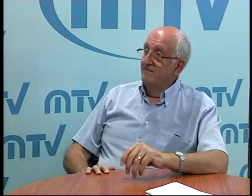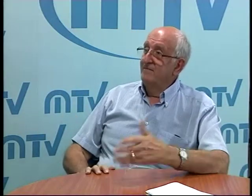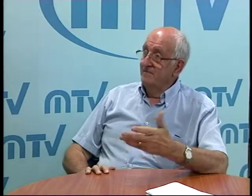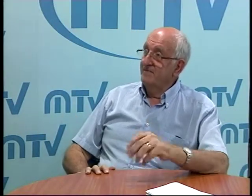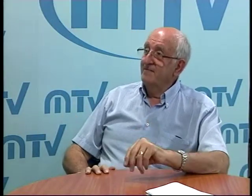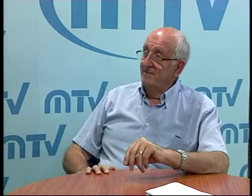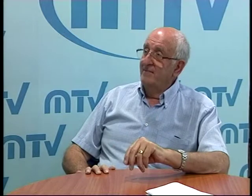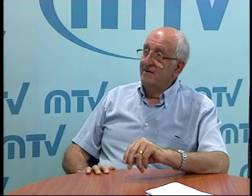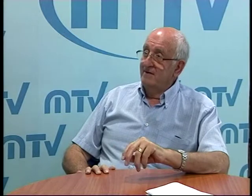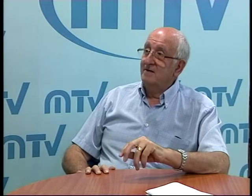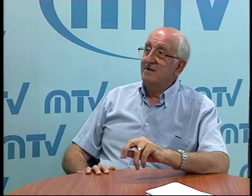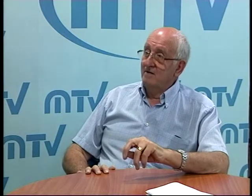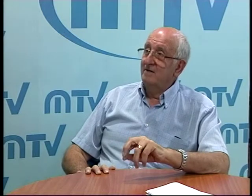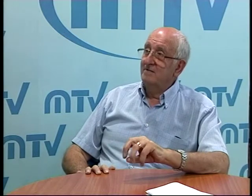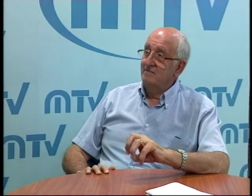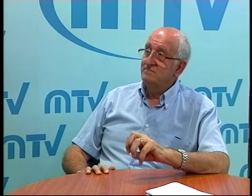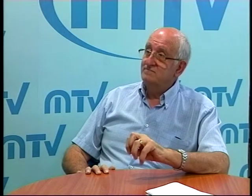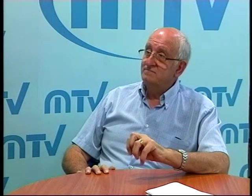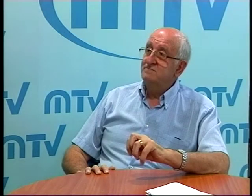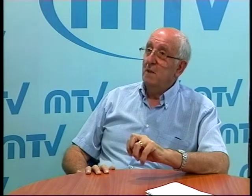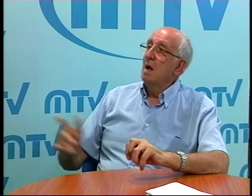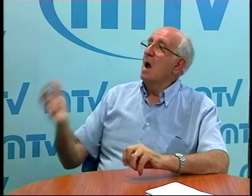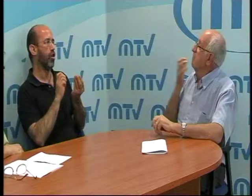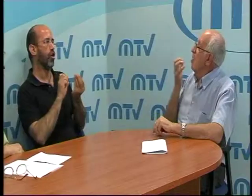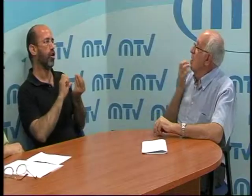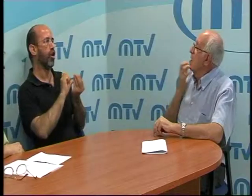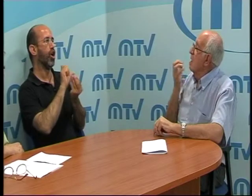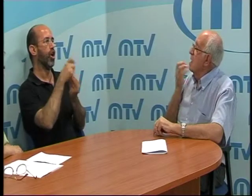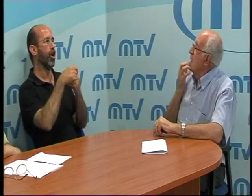Pero el abecedario de la lengua de signos sería